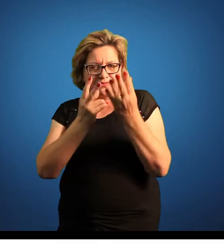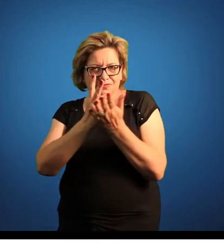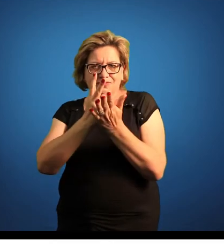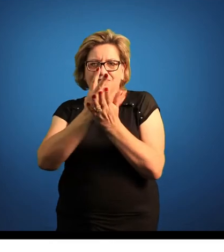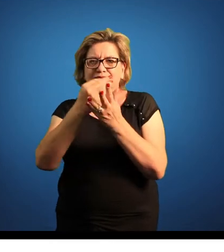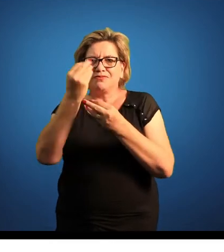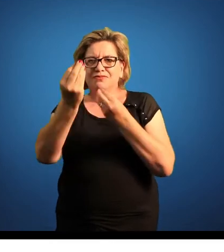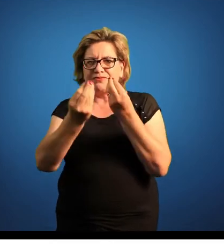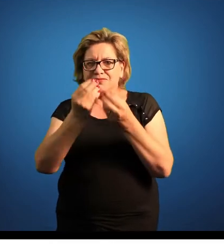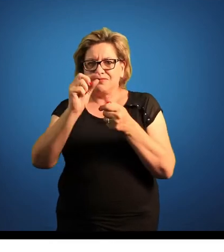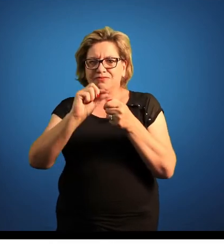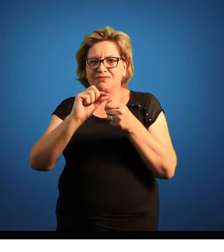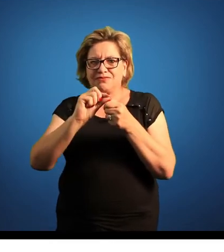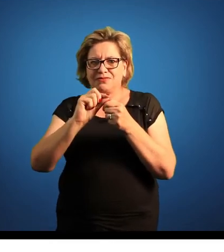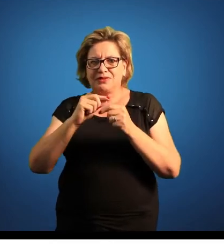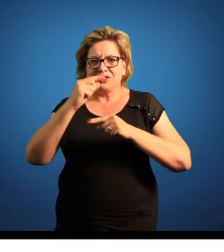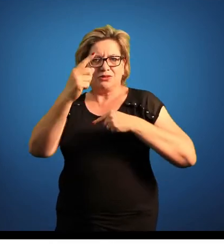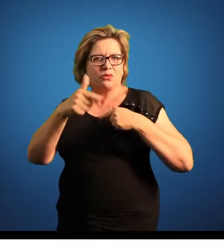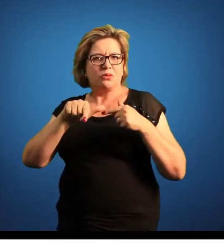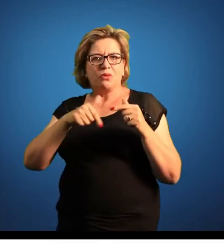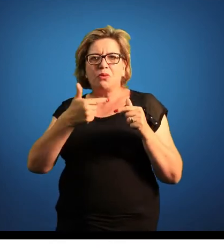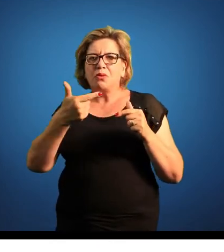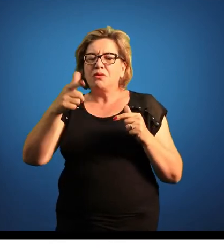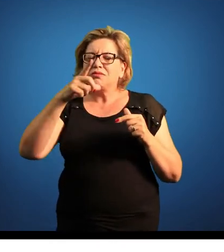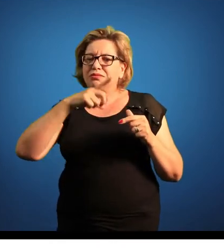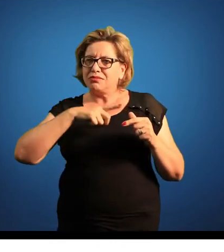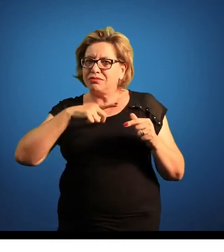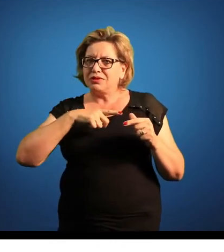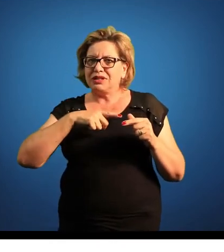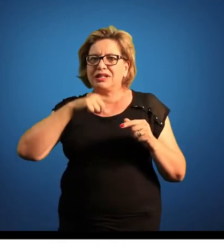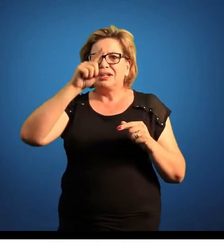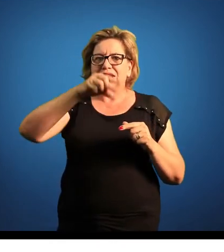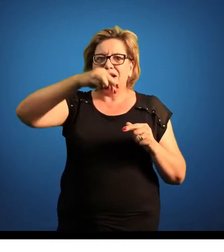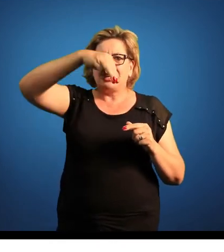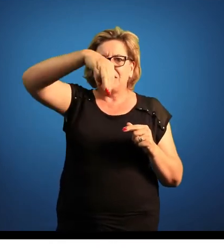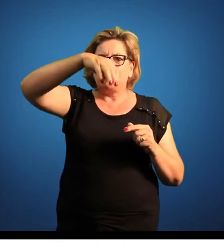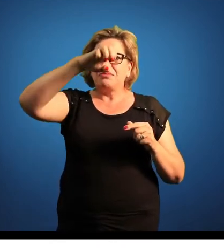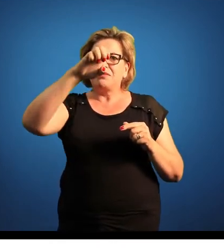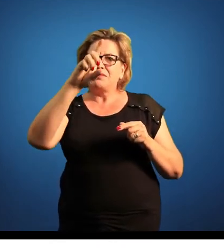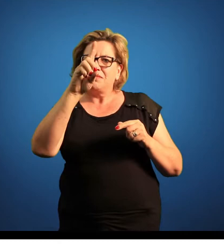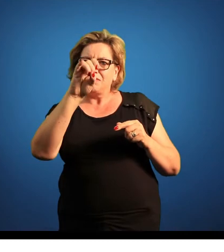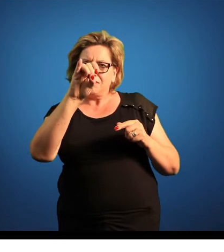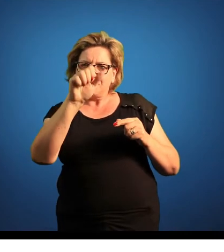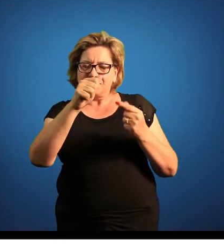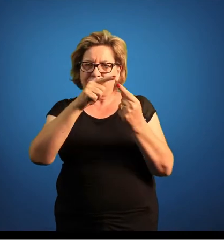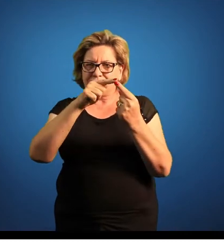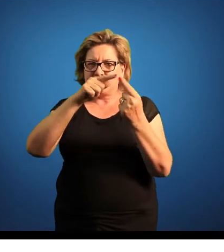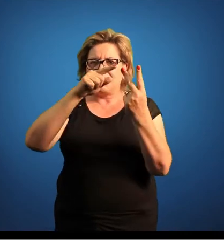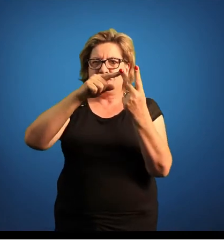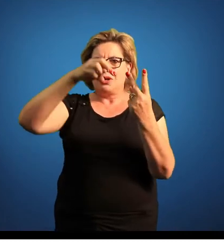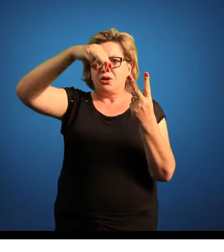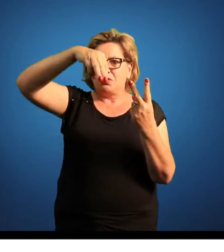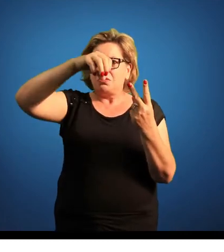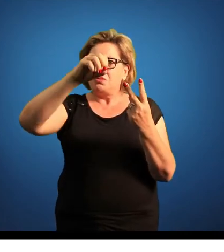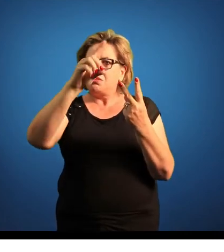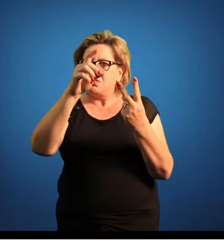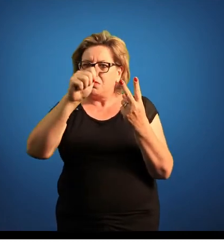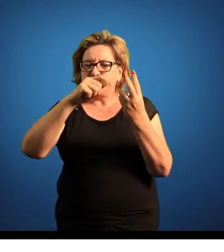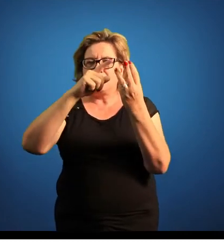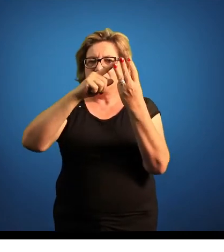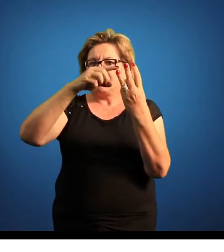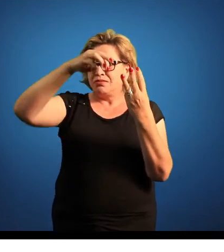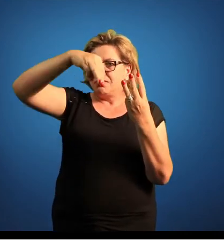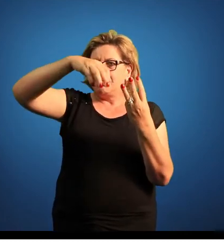delas. Existem outras, aqui a gente vai trabalhar as principais, que é a média, moda e mediana, né? Mas a gente vai